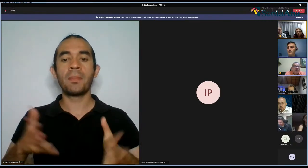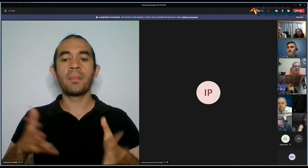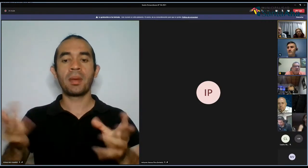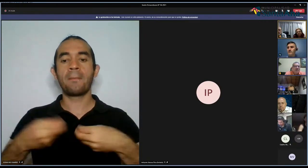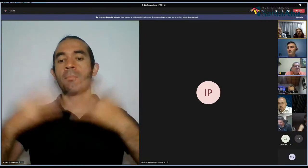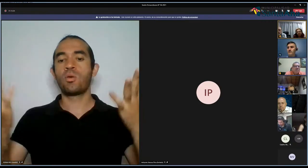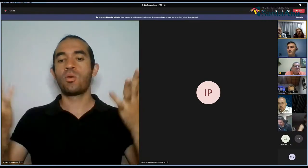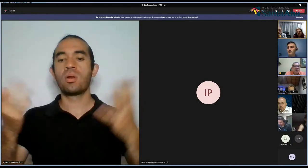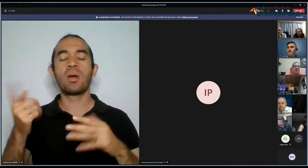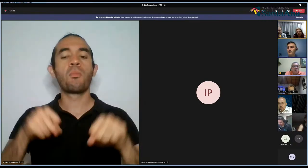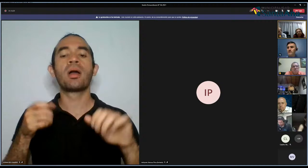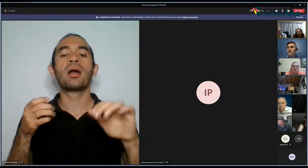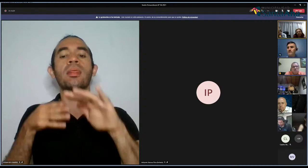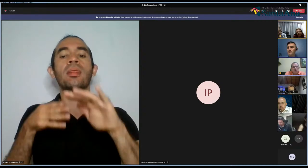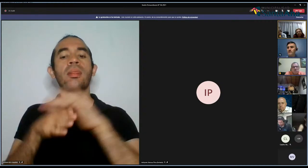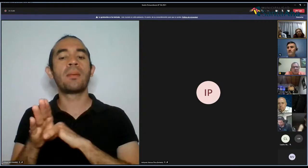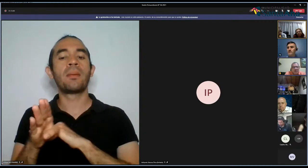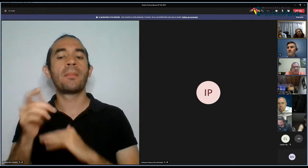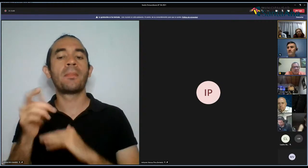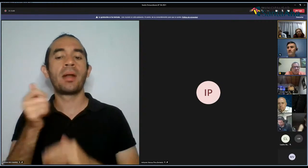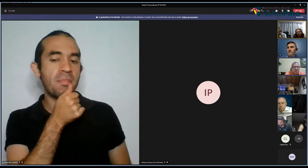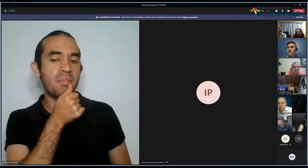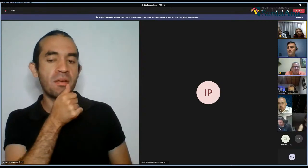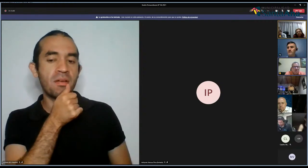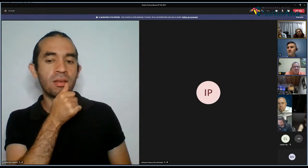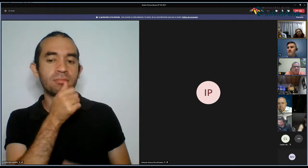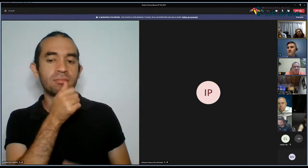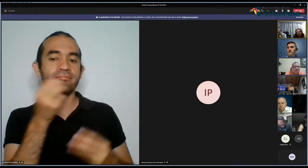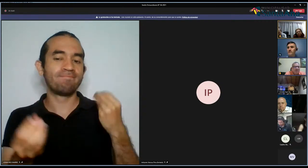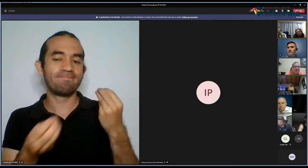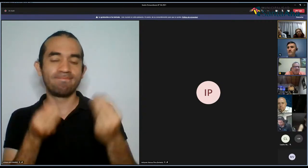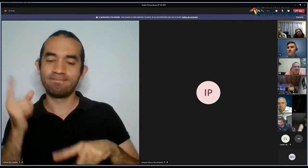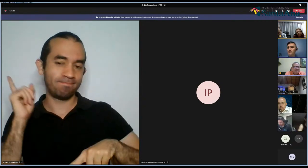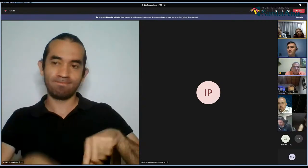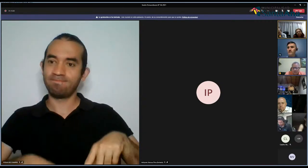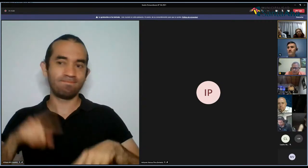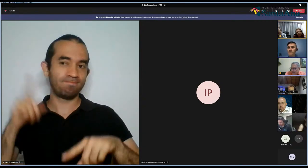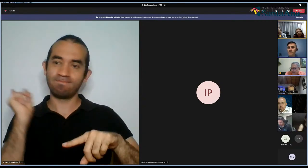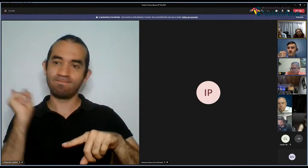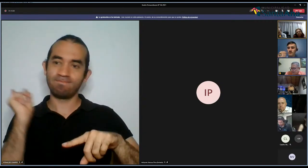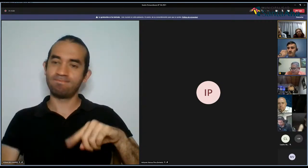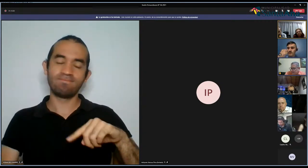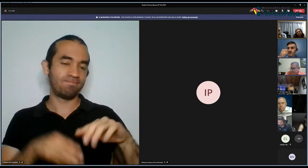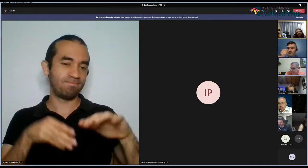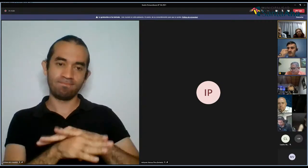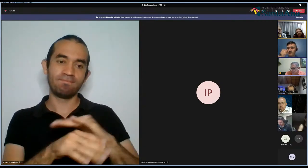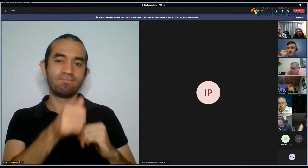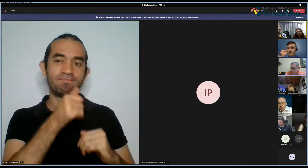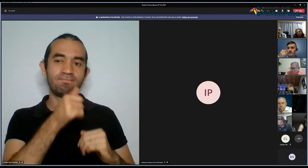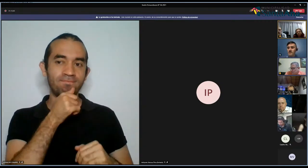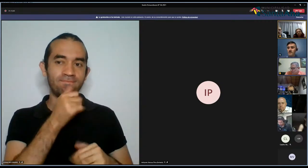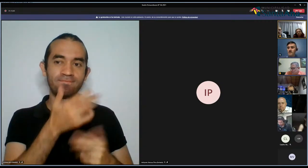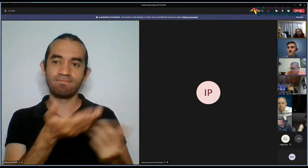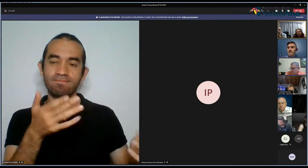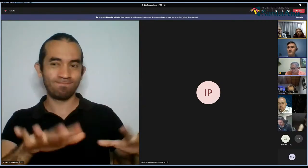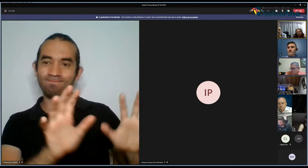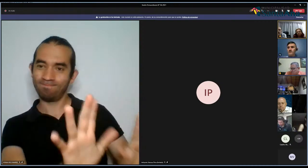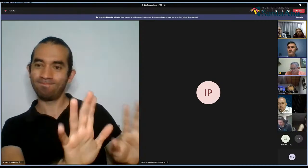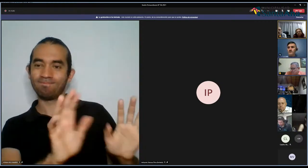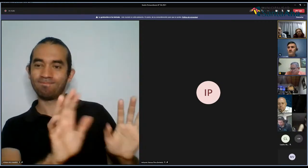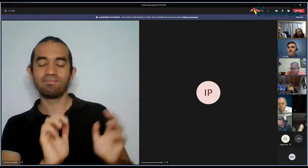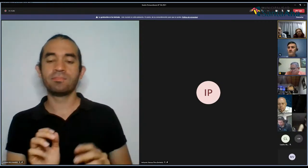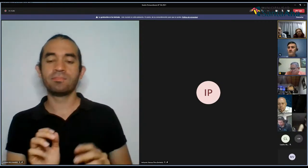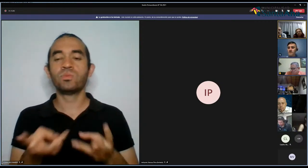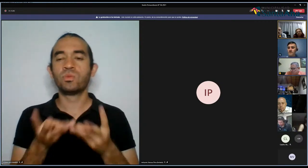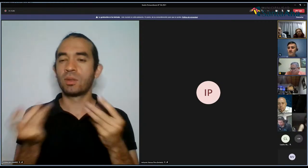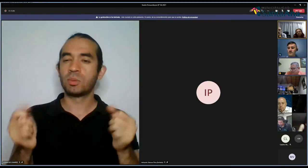ingresar a propiedades privadas nosotros no tenemos potestad para hacer eso una posible solución a